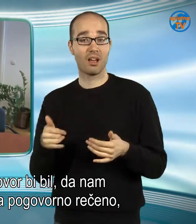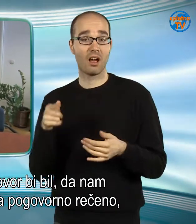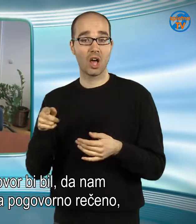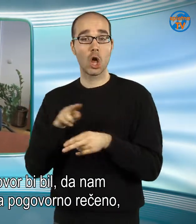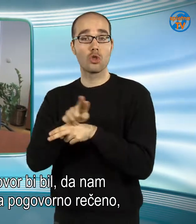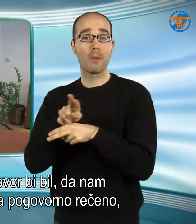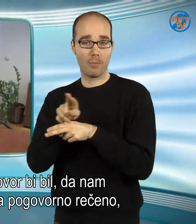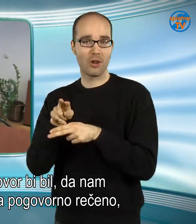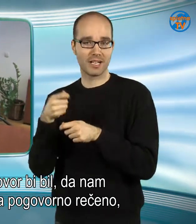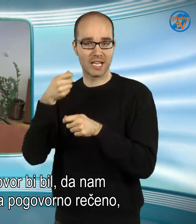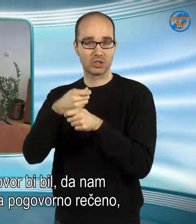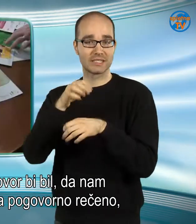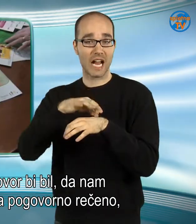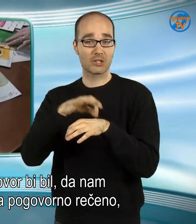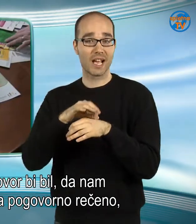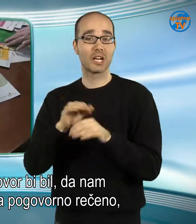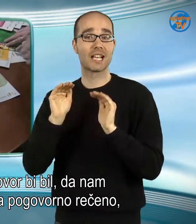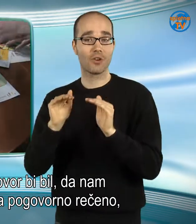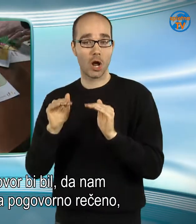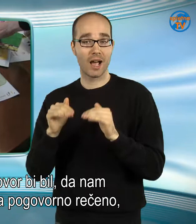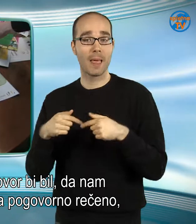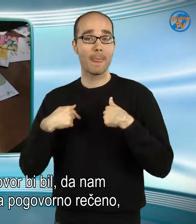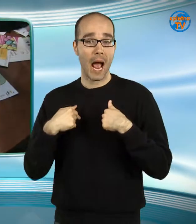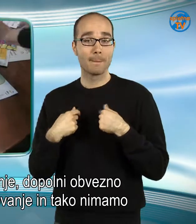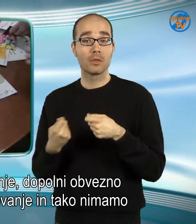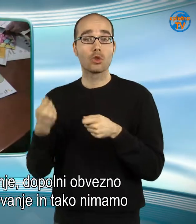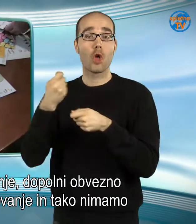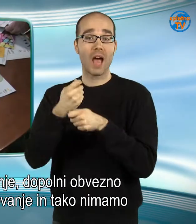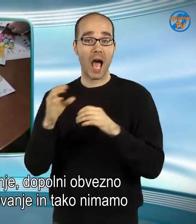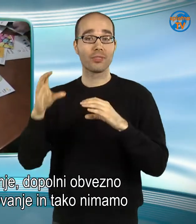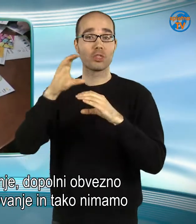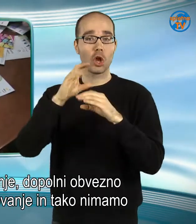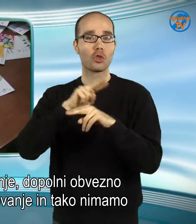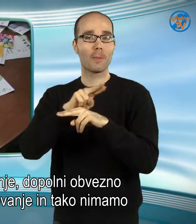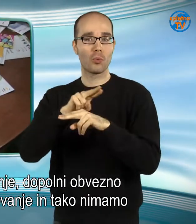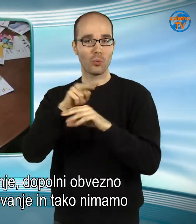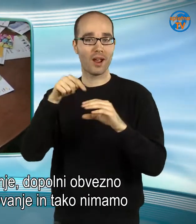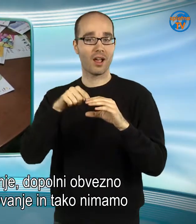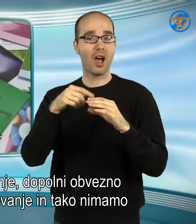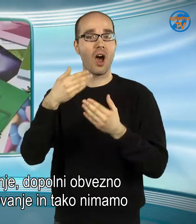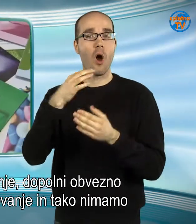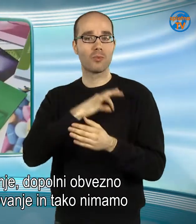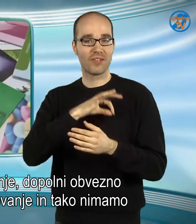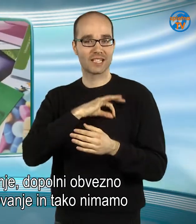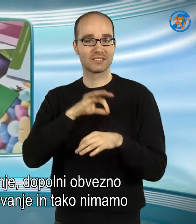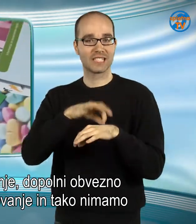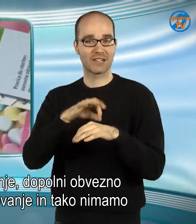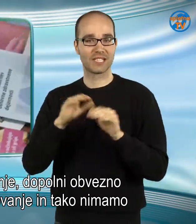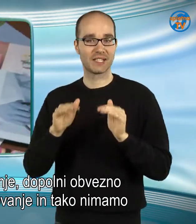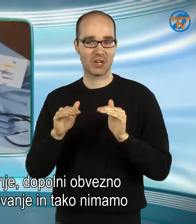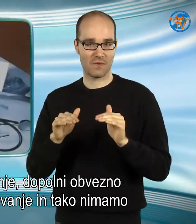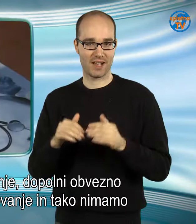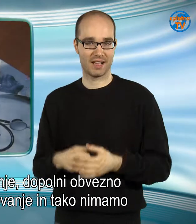bi bil, da nam dopolnilno oziroma pogovorno rečeno dodatno zavarovanje dopolni obvezno